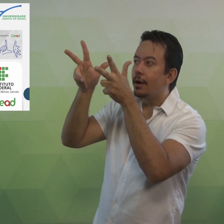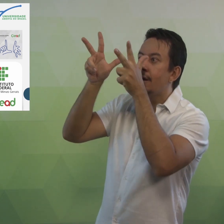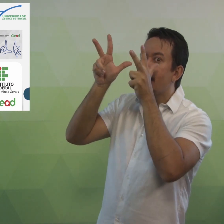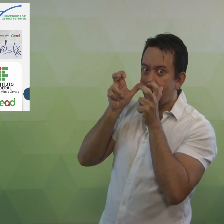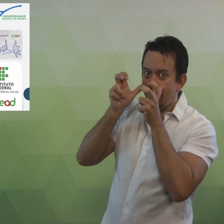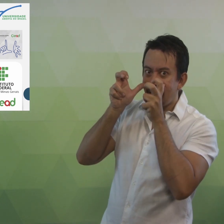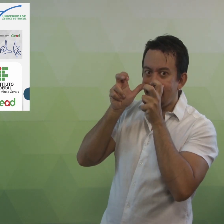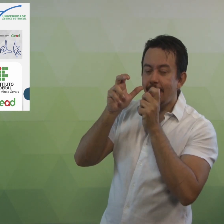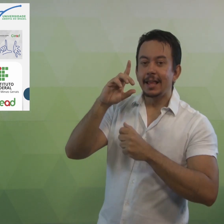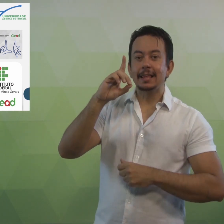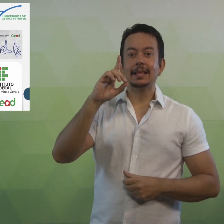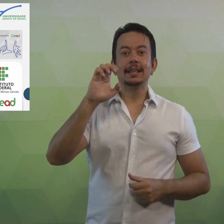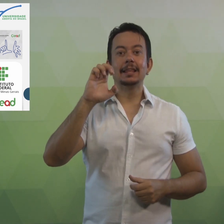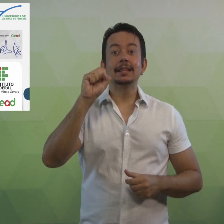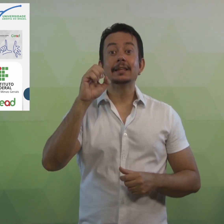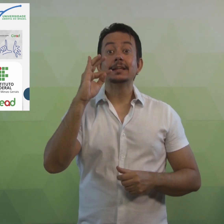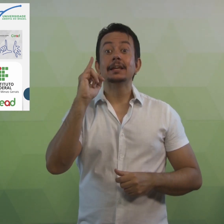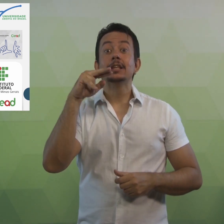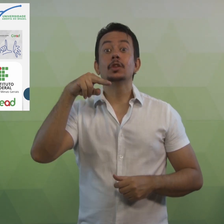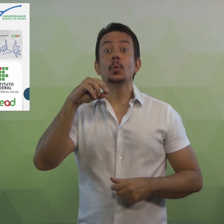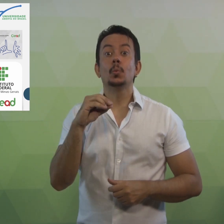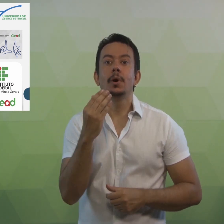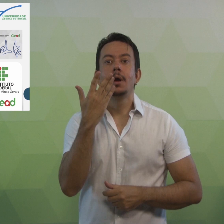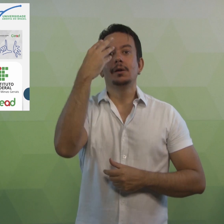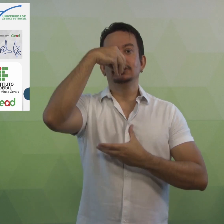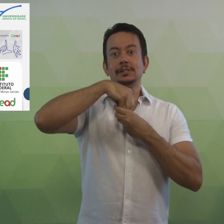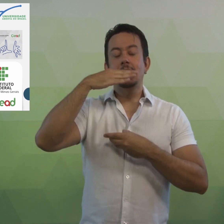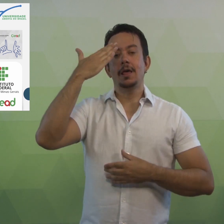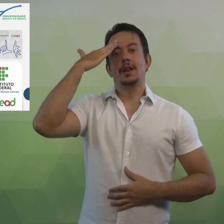ele decodifica a informação que foi passada.